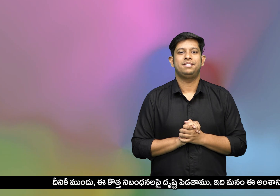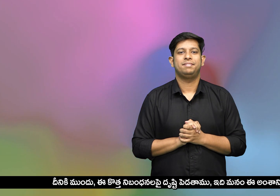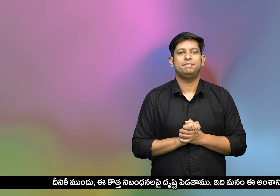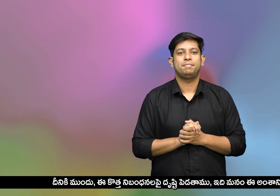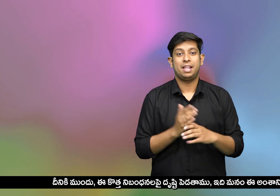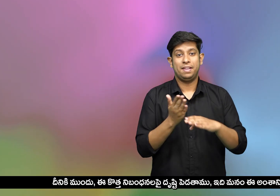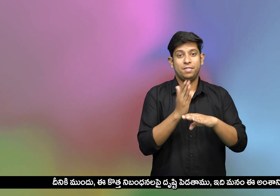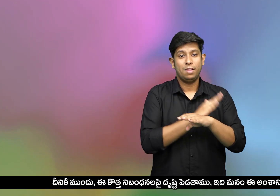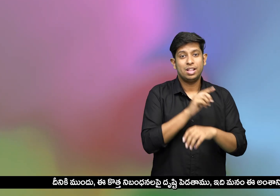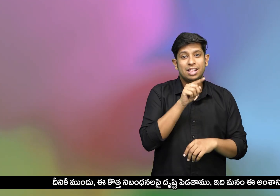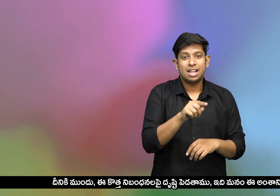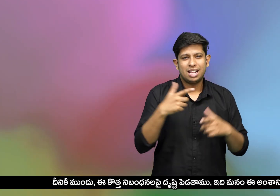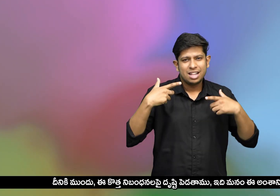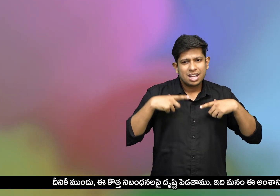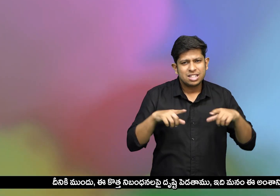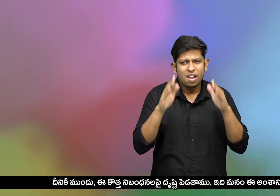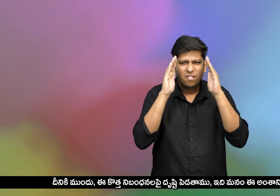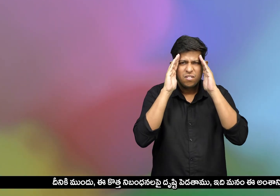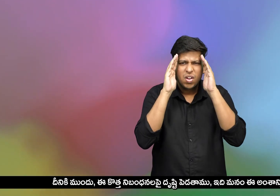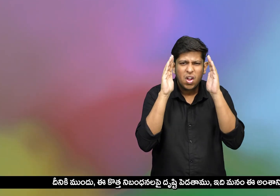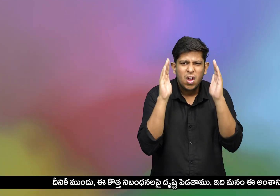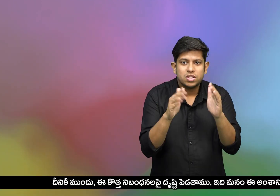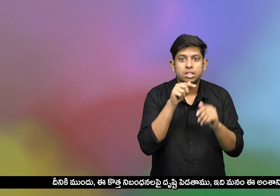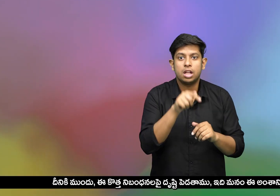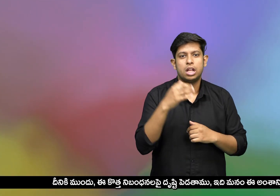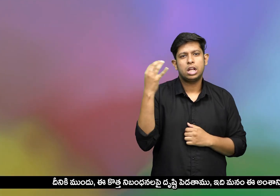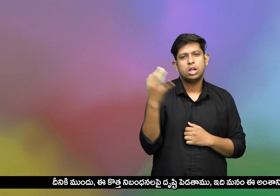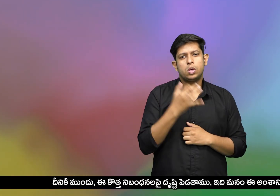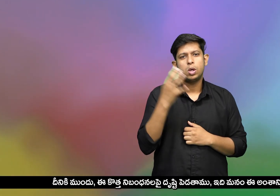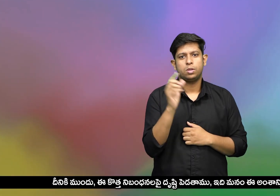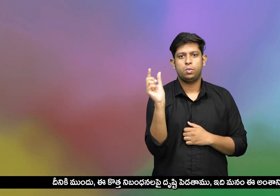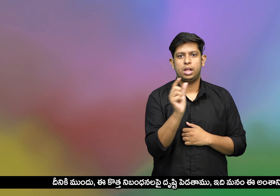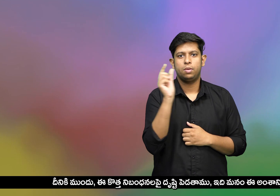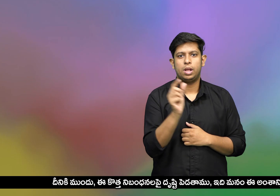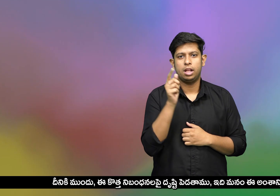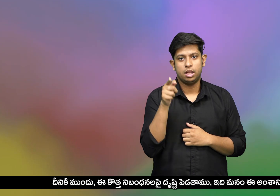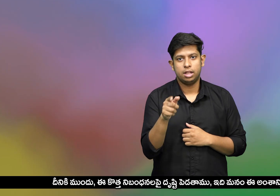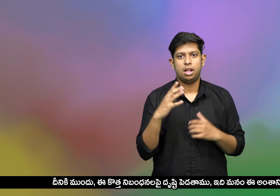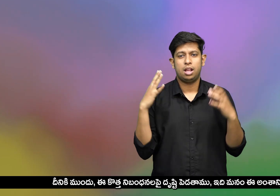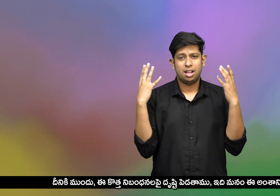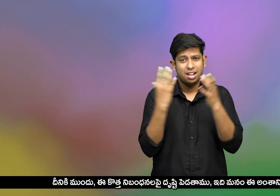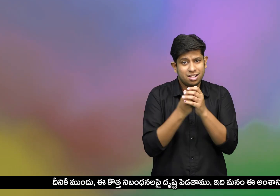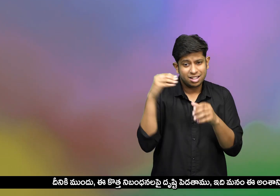దీనికి ముందు ఈ కొత్త నిబంధనలపై దృష్టి పెడదాం. ఇది మనం ఈ అంశాన్ని చూస్తాము.